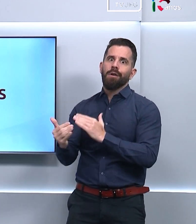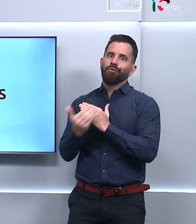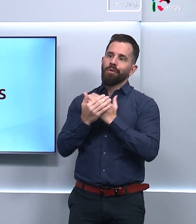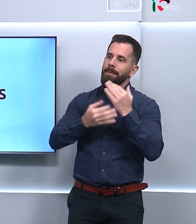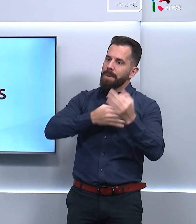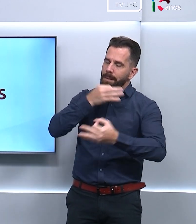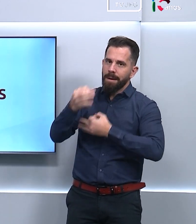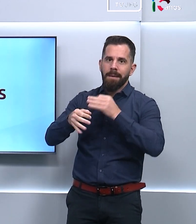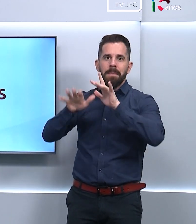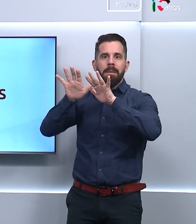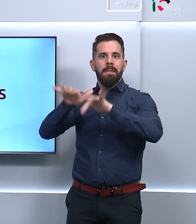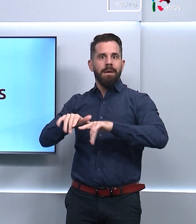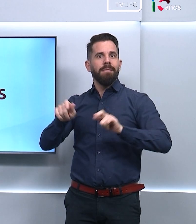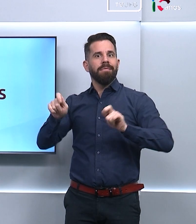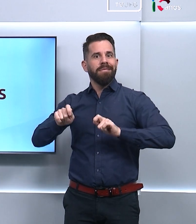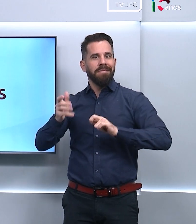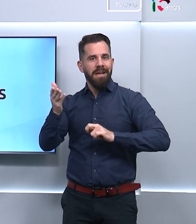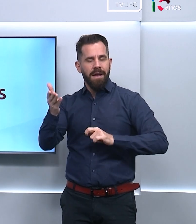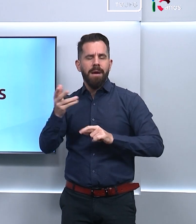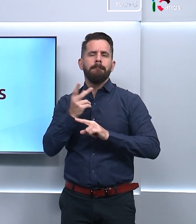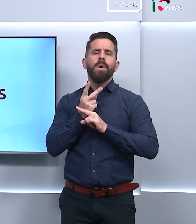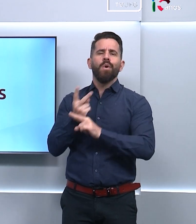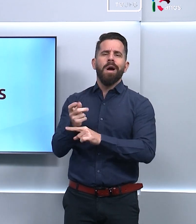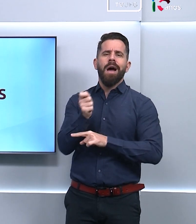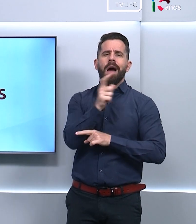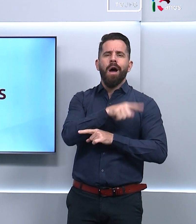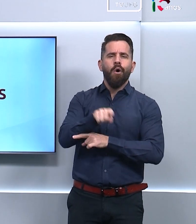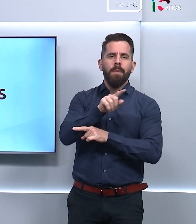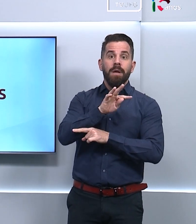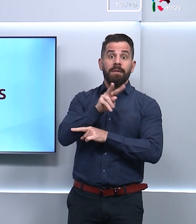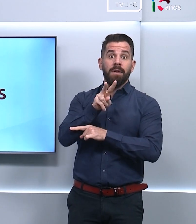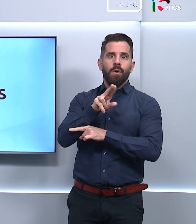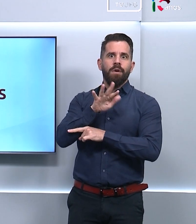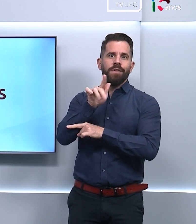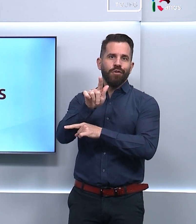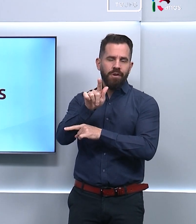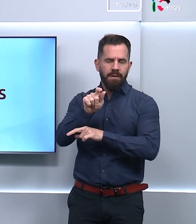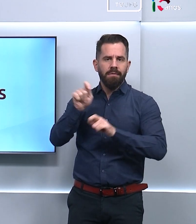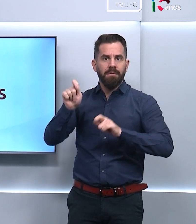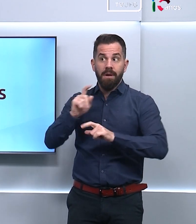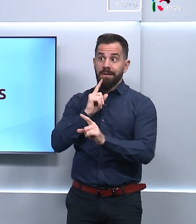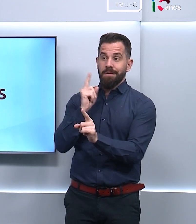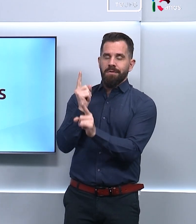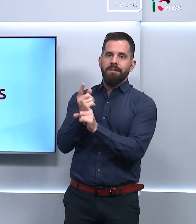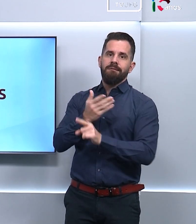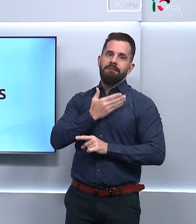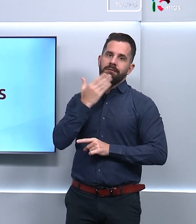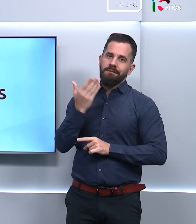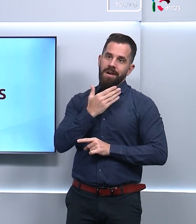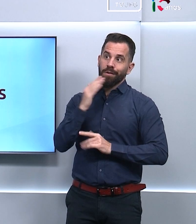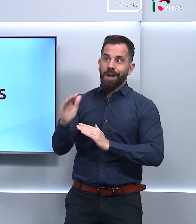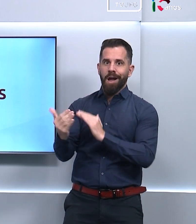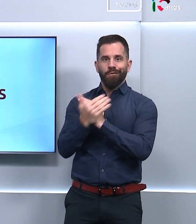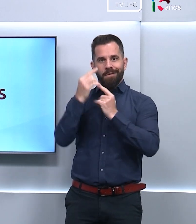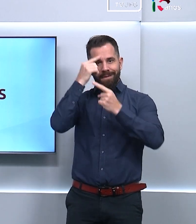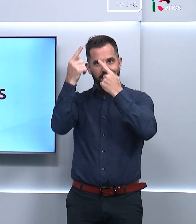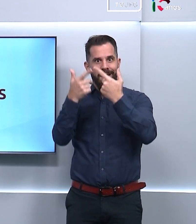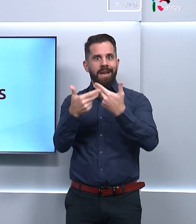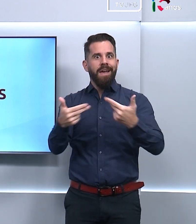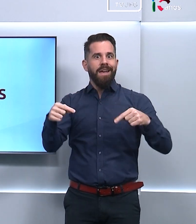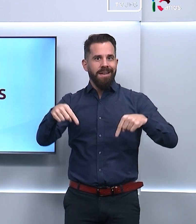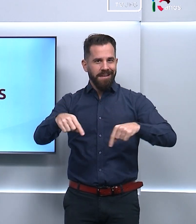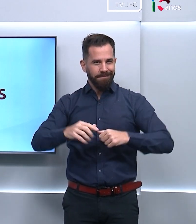claro, mandar sua sugestão para a gente. Procura por @TVUFG e você nos encontra e nos ajuda a fazer o nosso